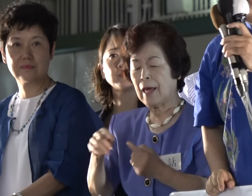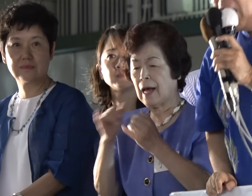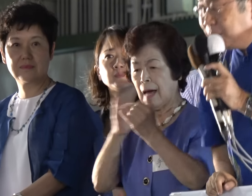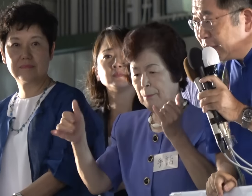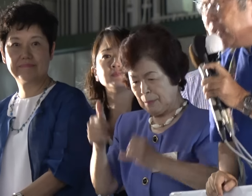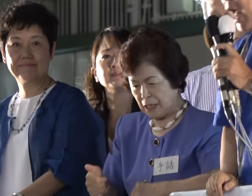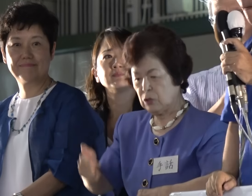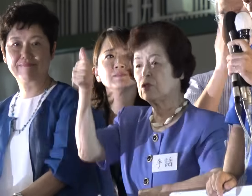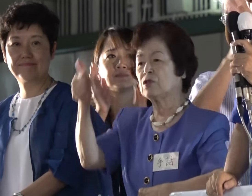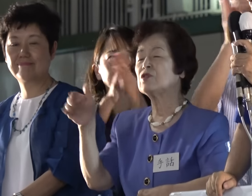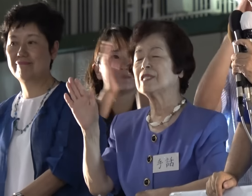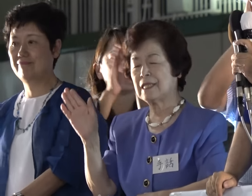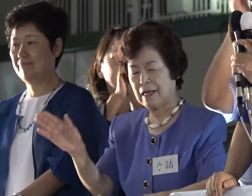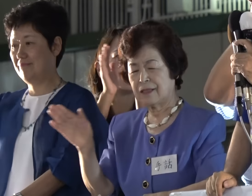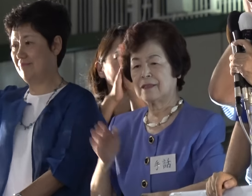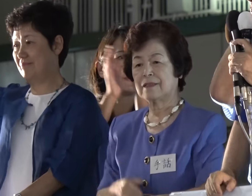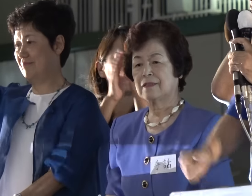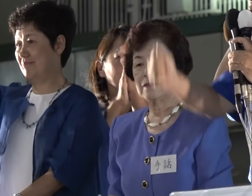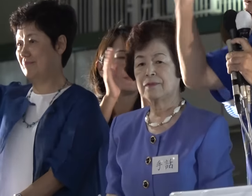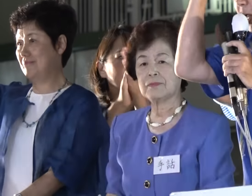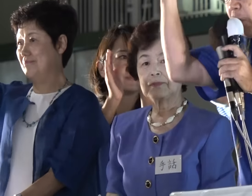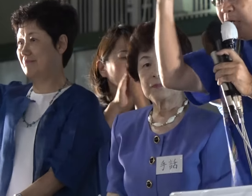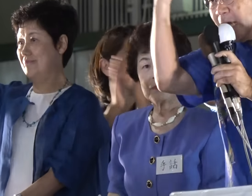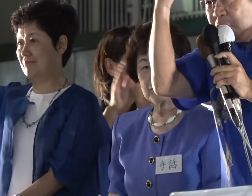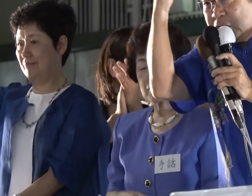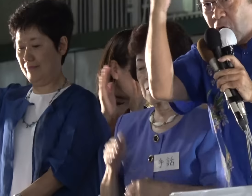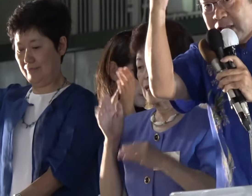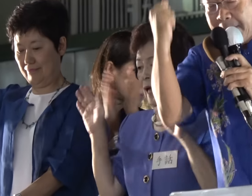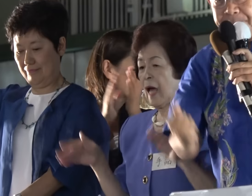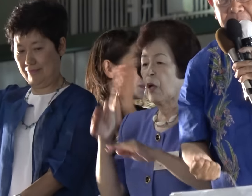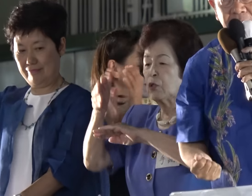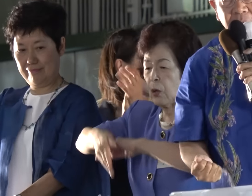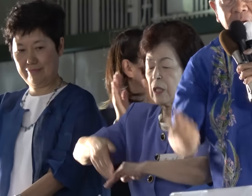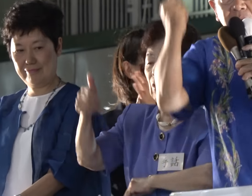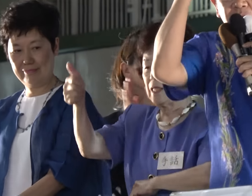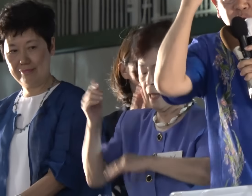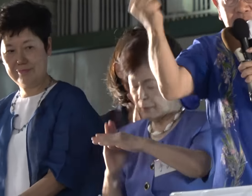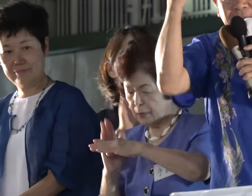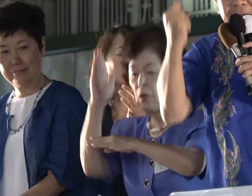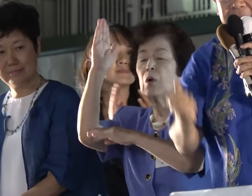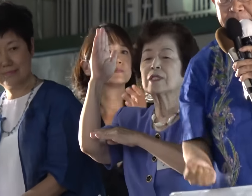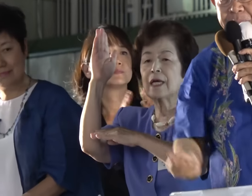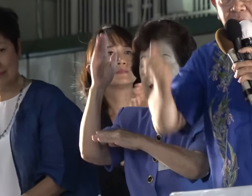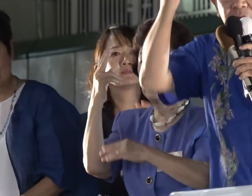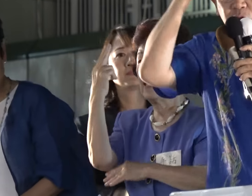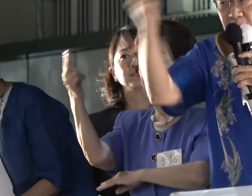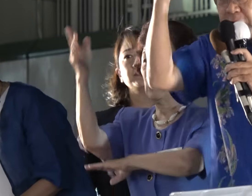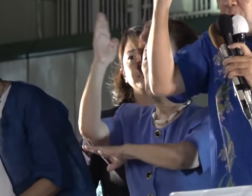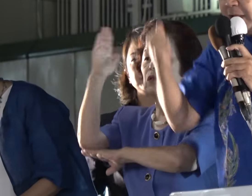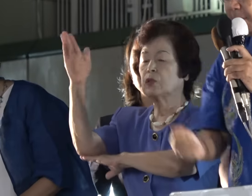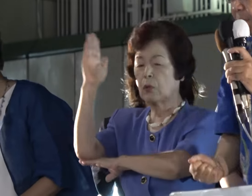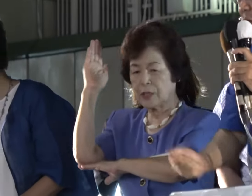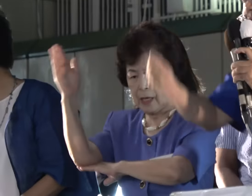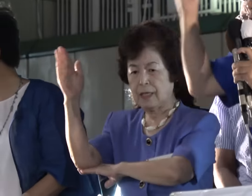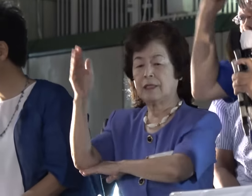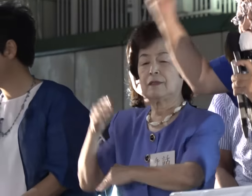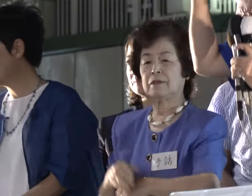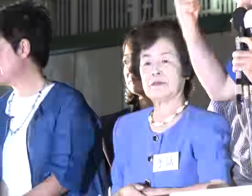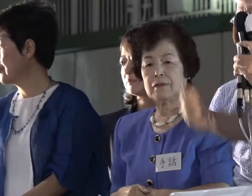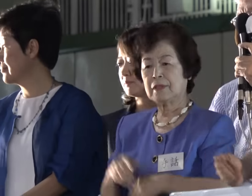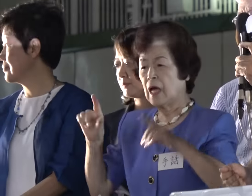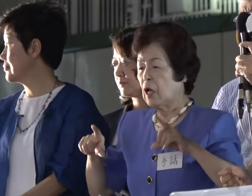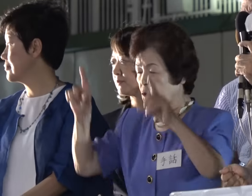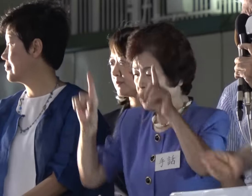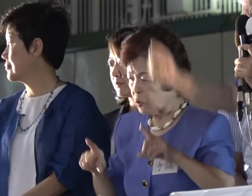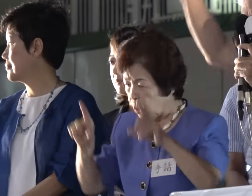義ではありませんか。堀越さんの勝利で、都政に、都庁に、東